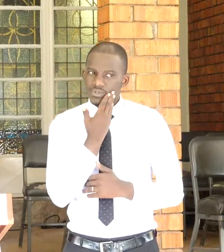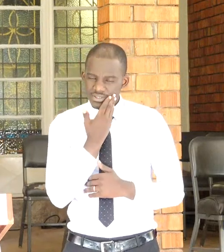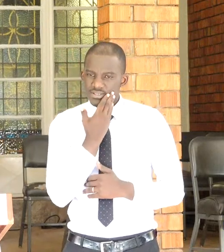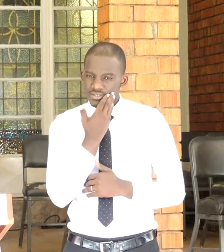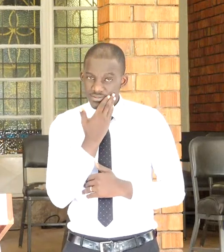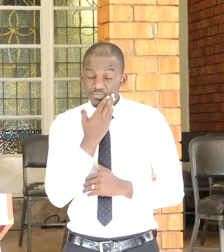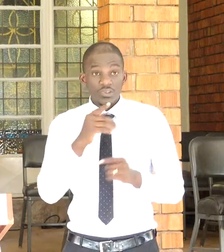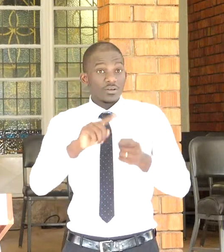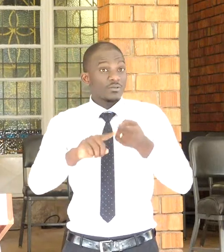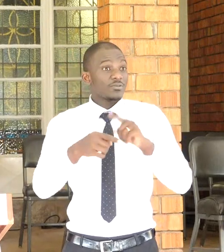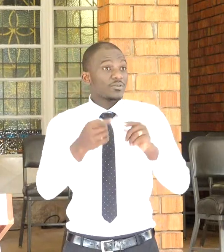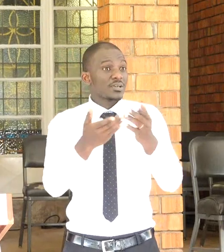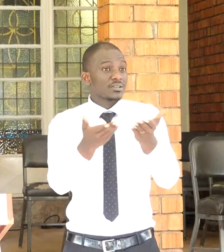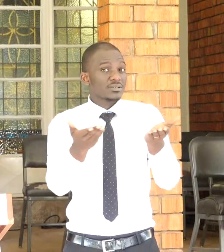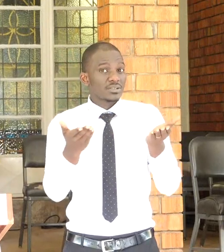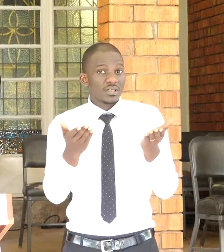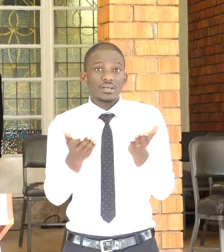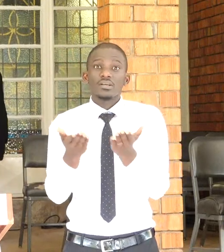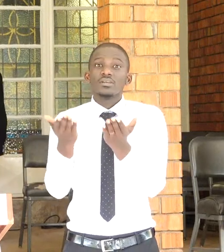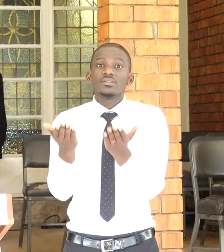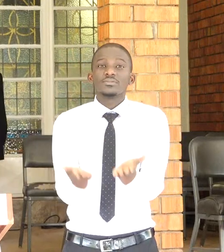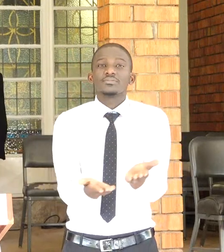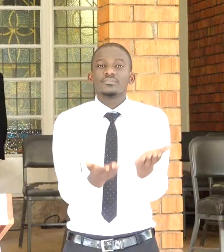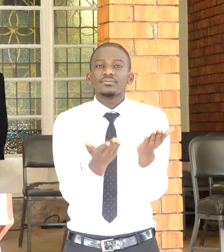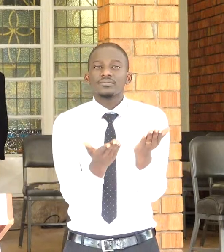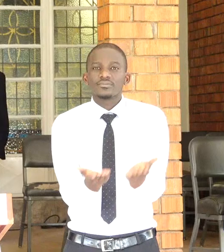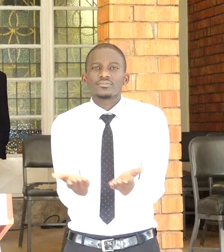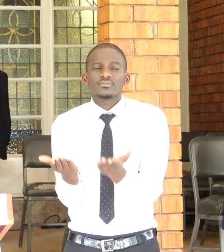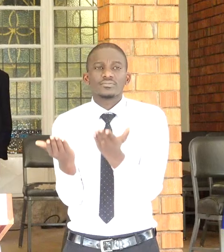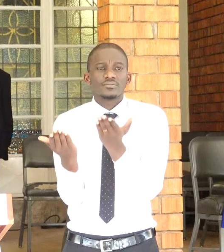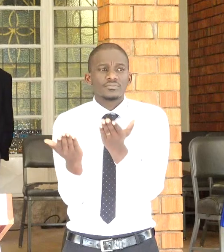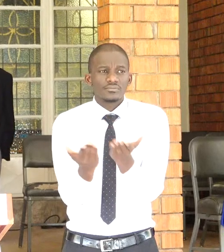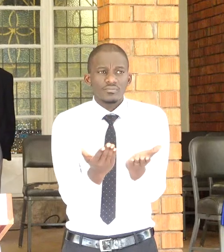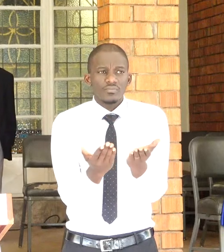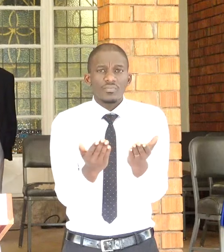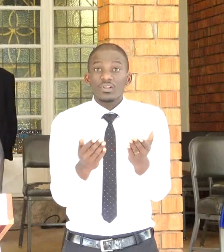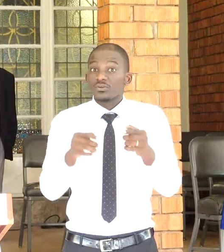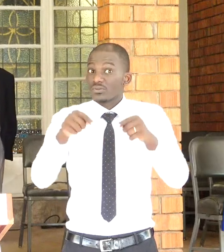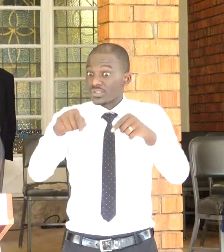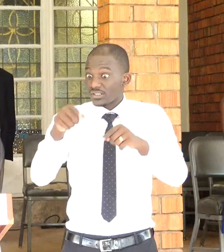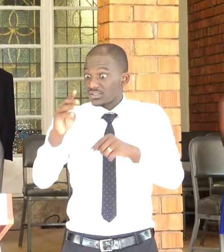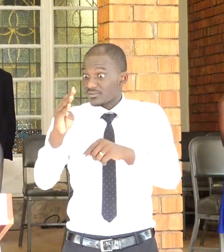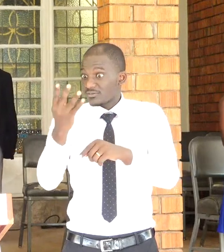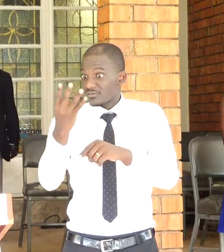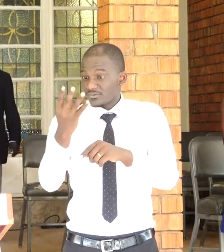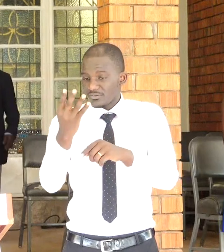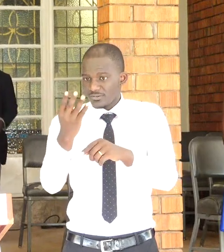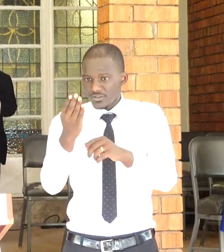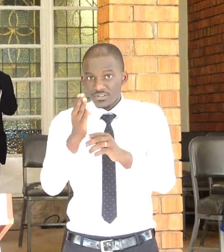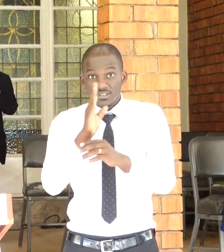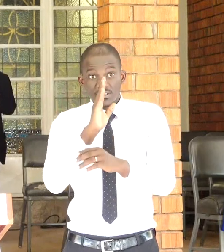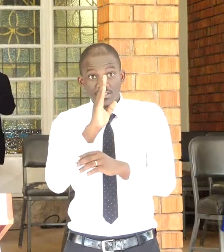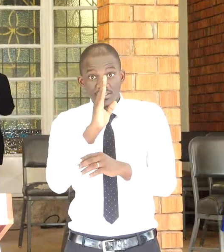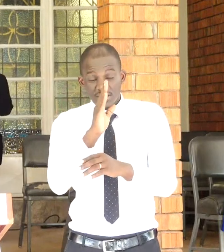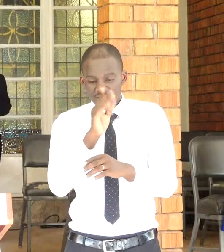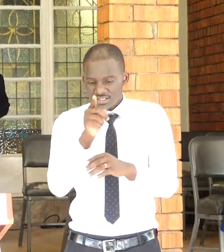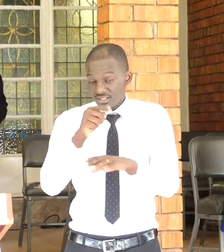abaagalwa ennyo mbaaniriza leero sabbiiti yakuna mu biro bino